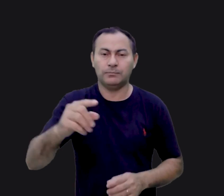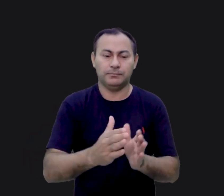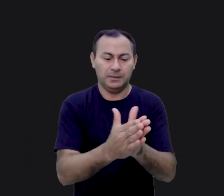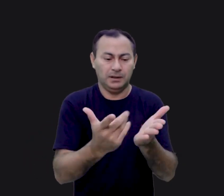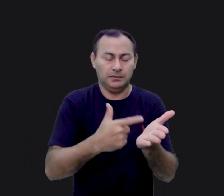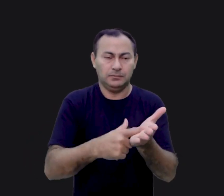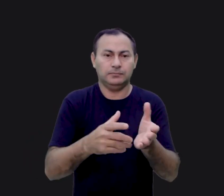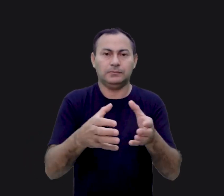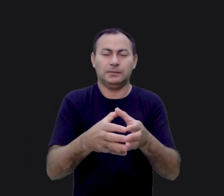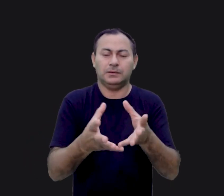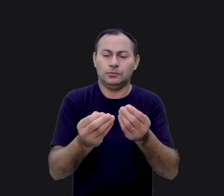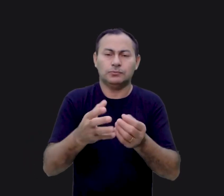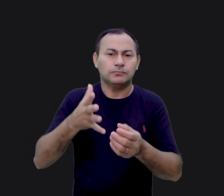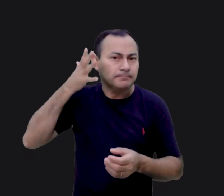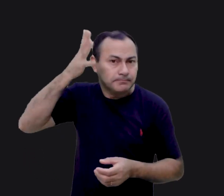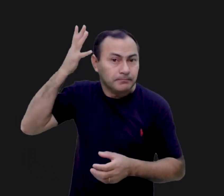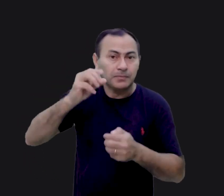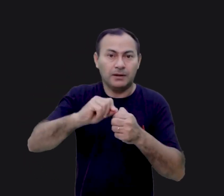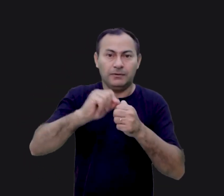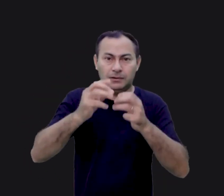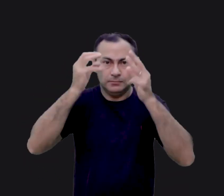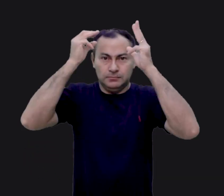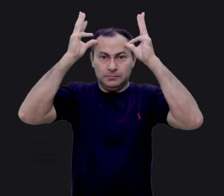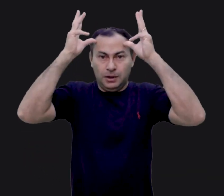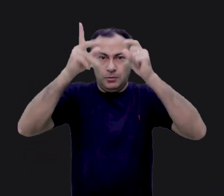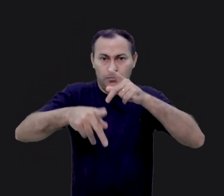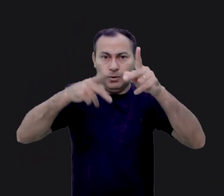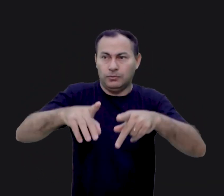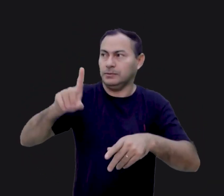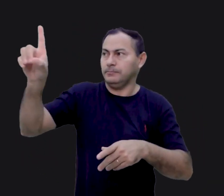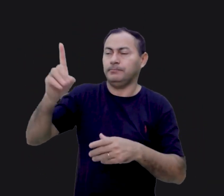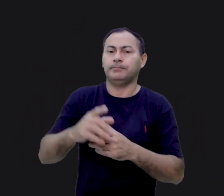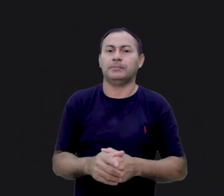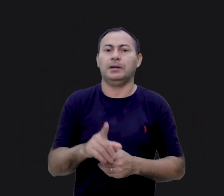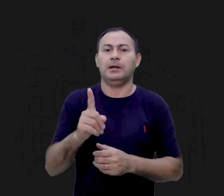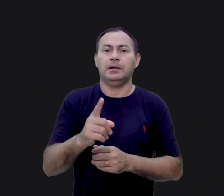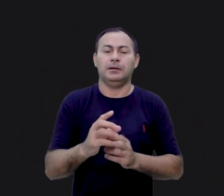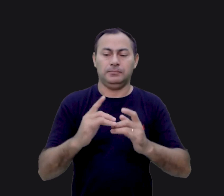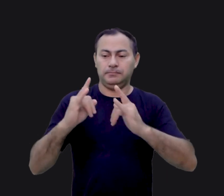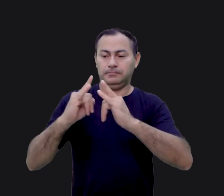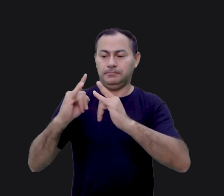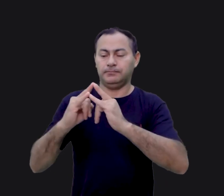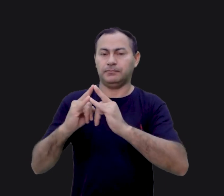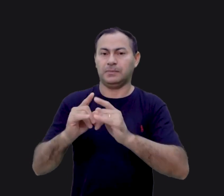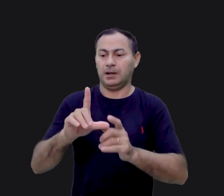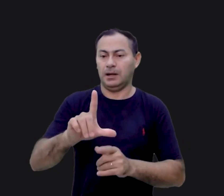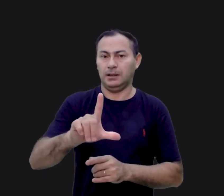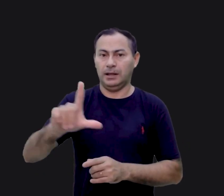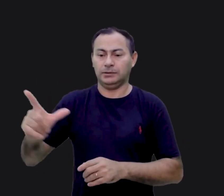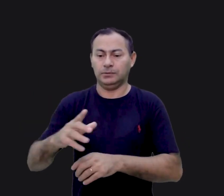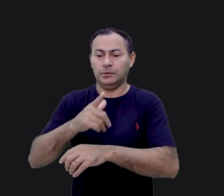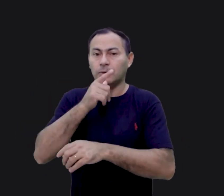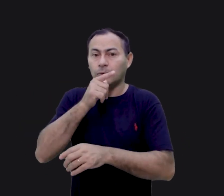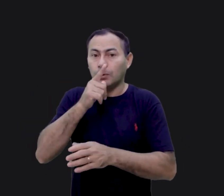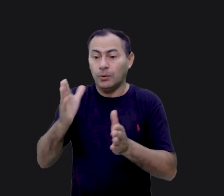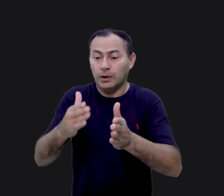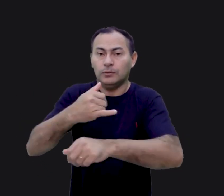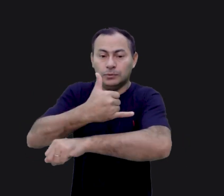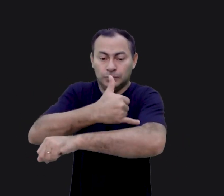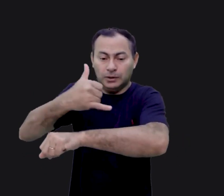esse livro é uma coletânea de sermões feitos por Moisés de Deus eles estavam acampados a leste do Rio Jordão prontos